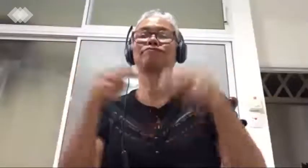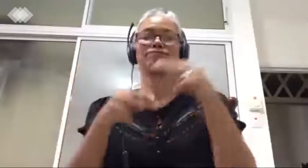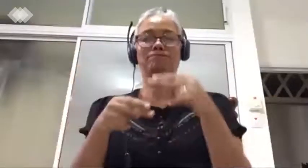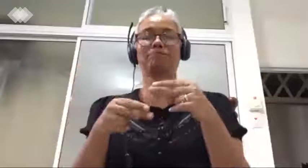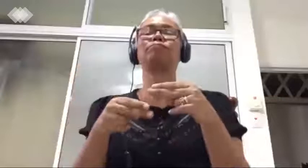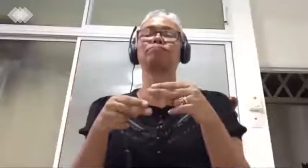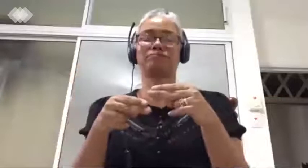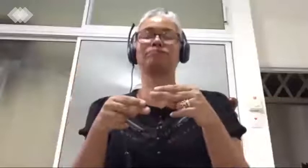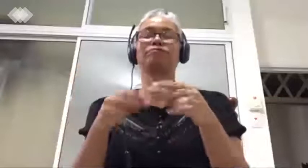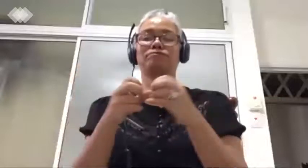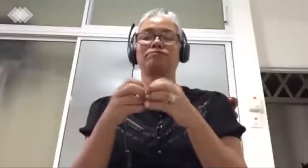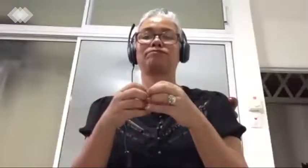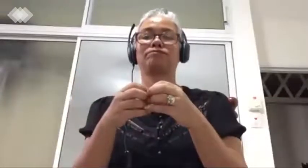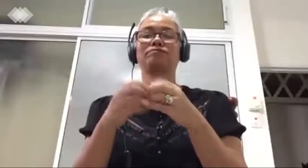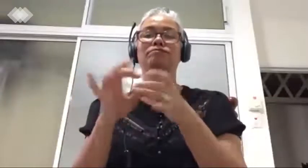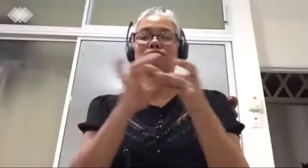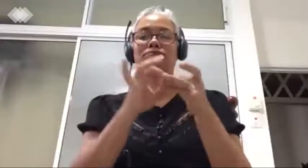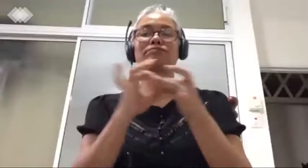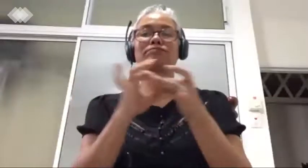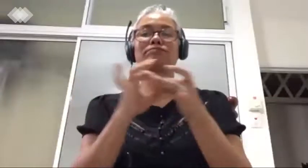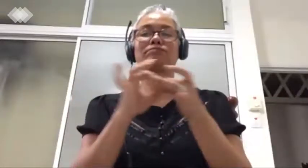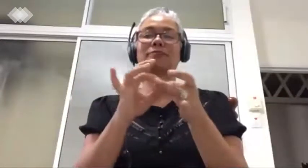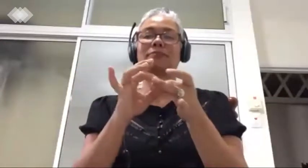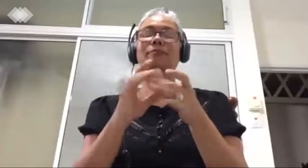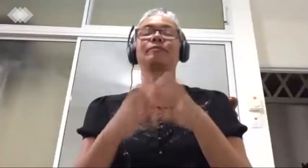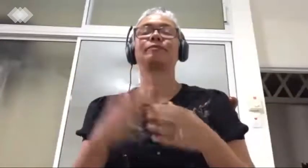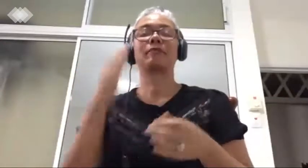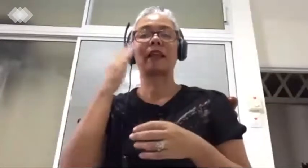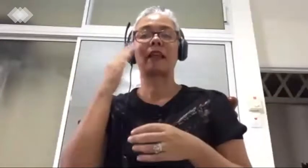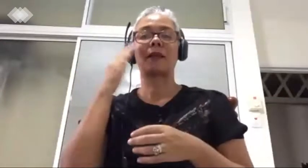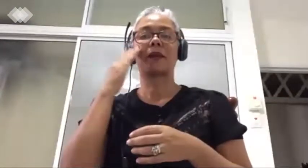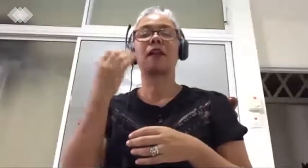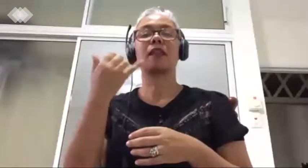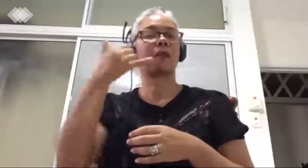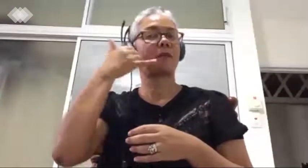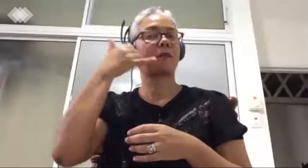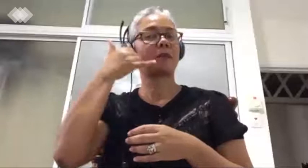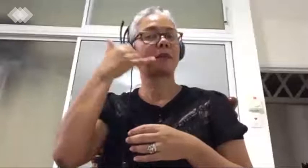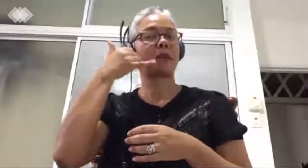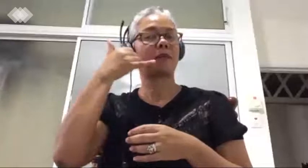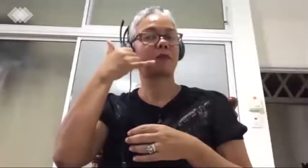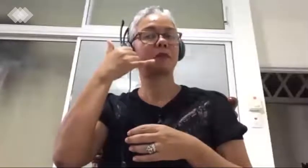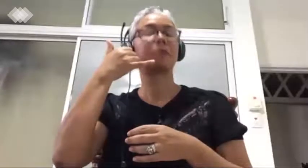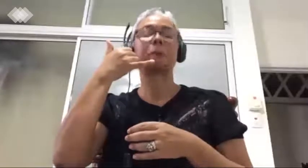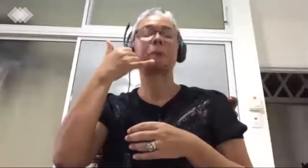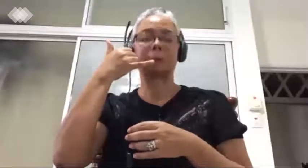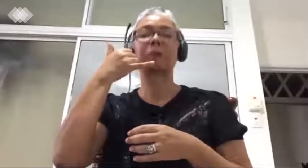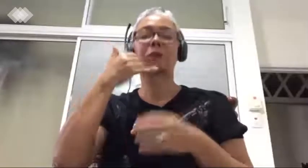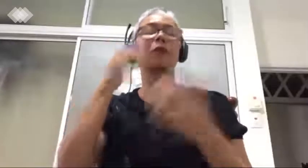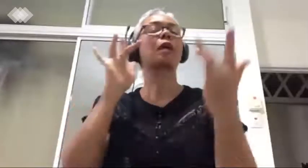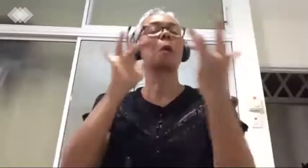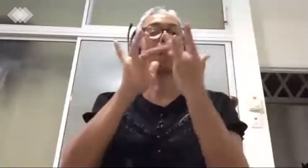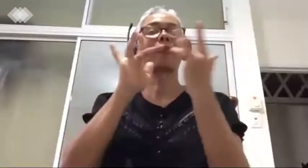ejemplo de este avance es la línea familiar de salud que ya que presta sus servicios en primer